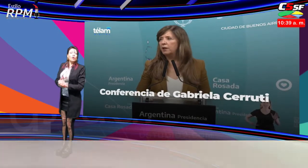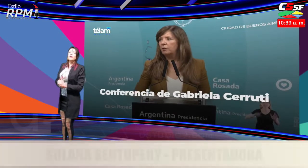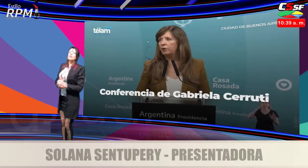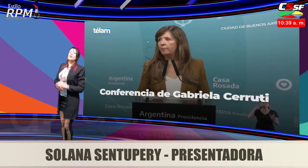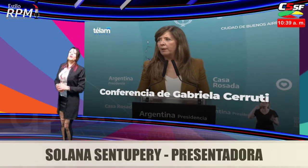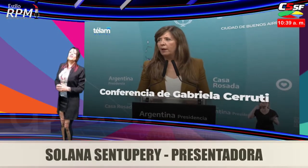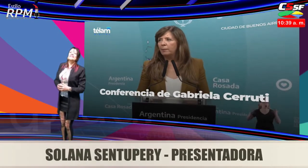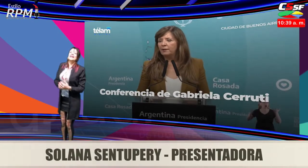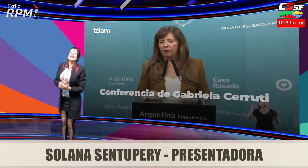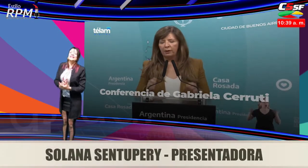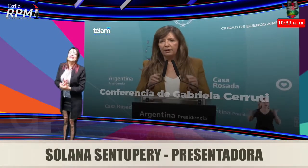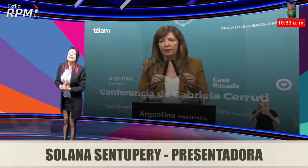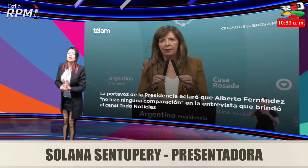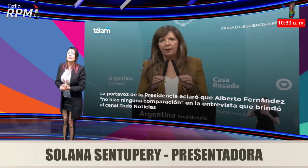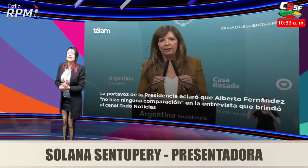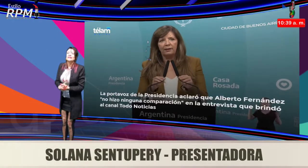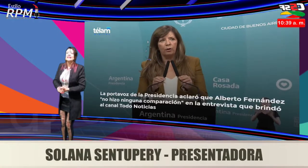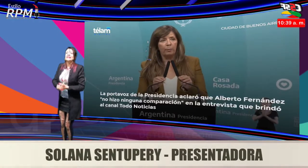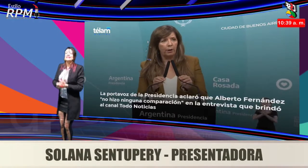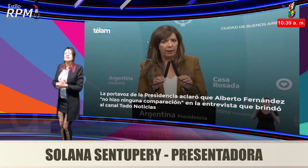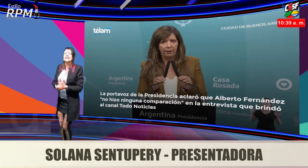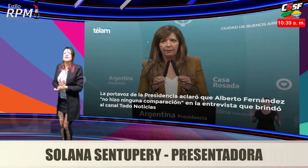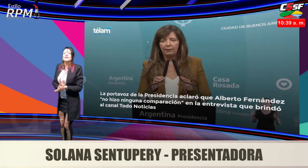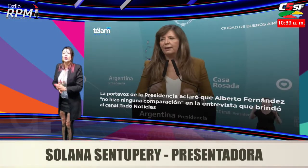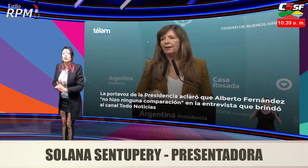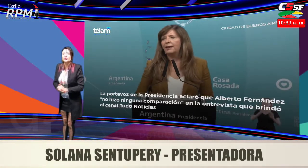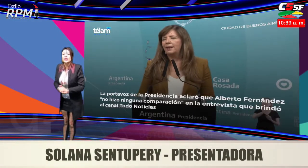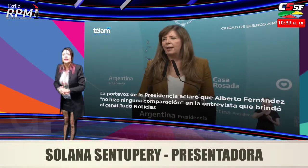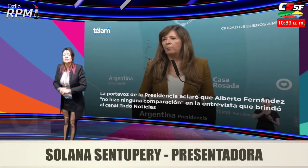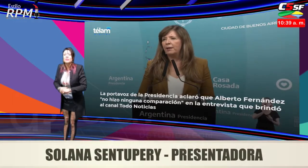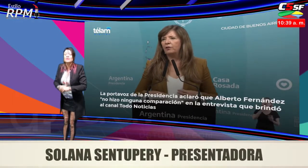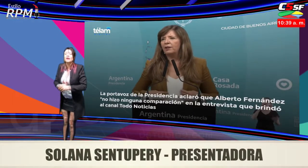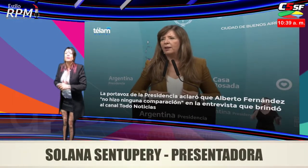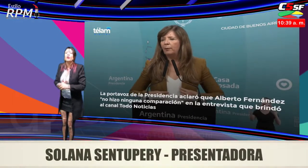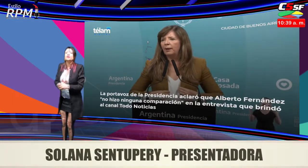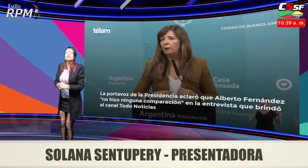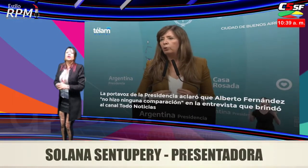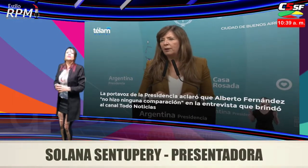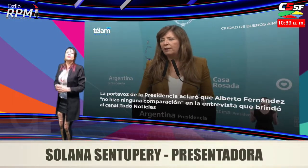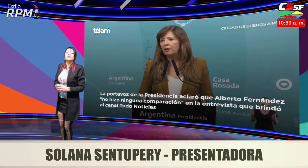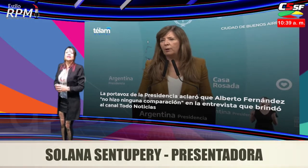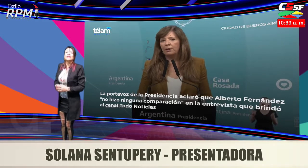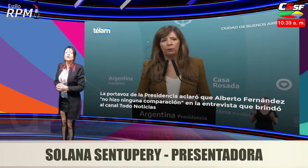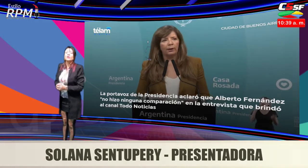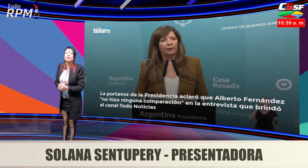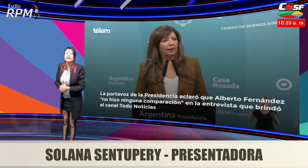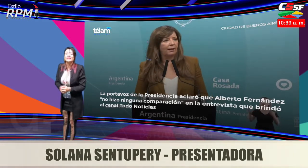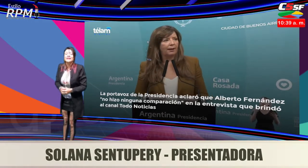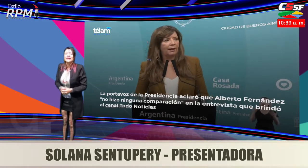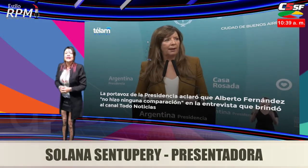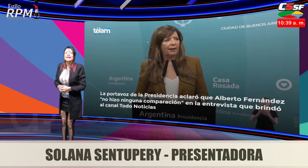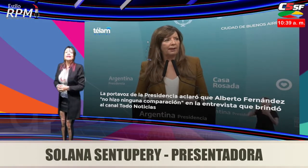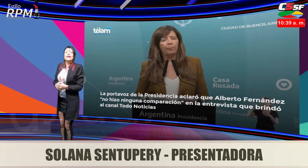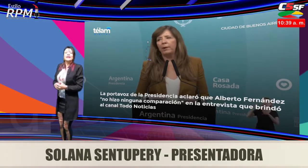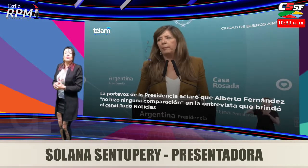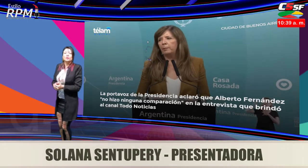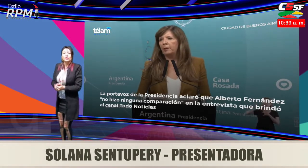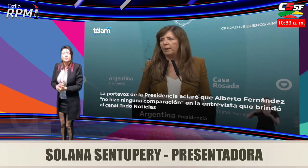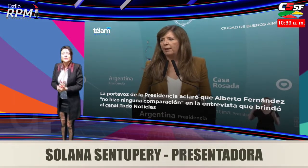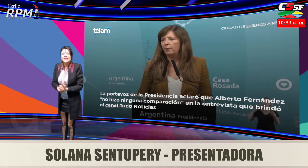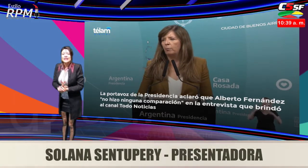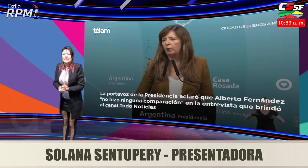Muy, pero muy buenos días. Encantada de compartir esta mañana de viernes con ustedes. Vamos a hablar un poco sobre lo que sucede en nuestro país y en el